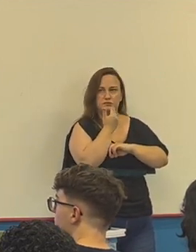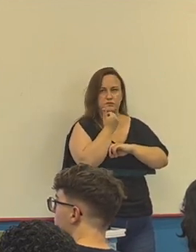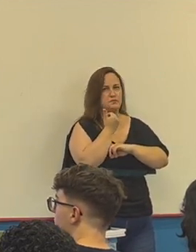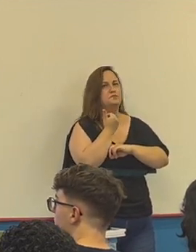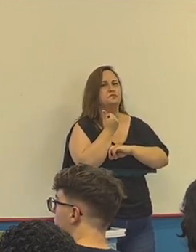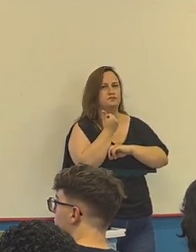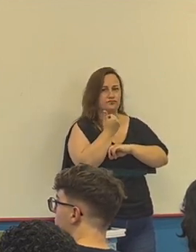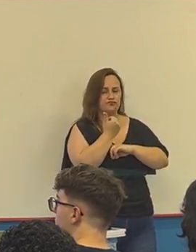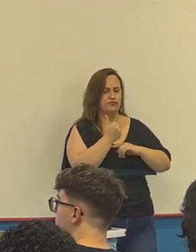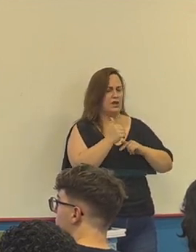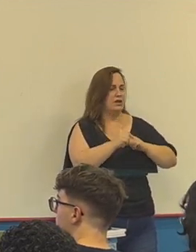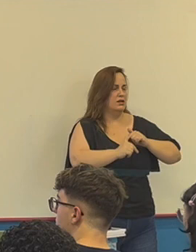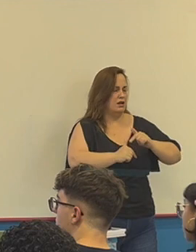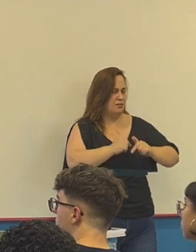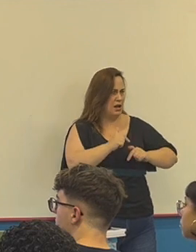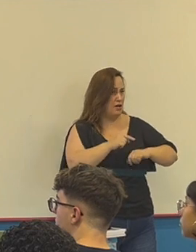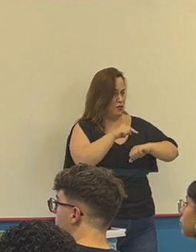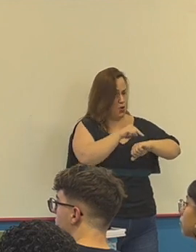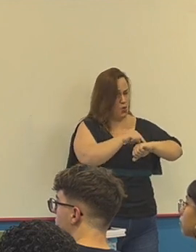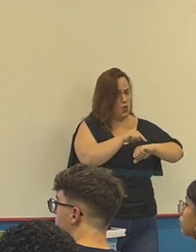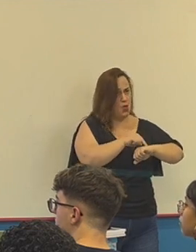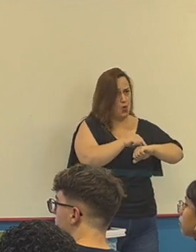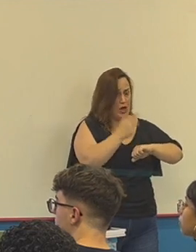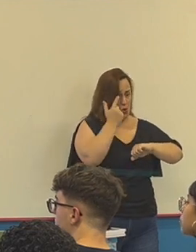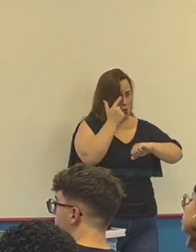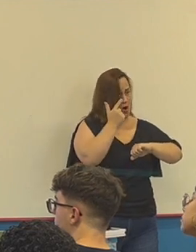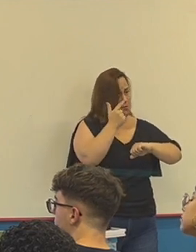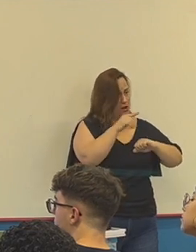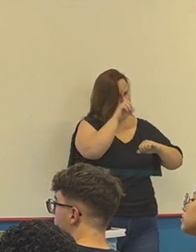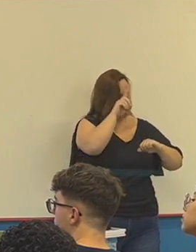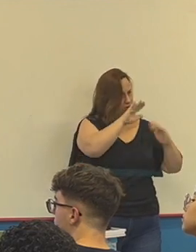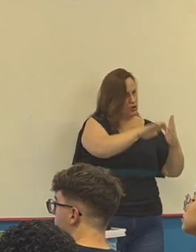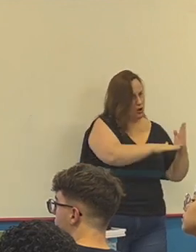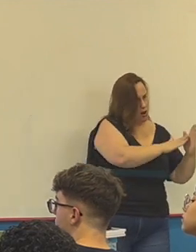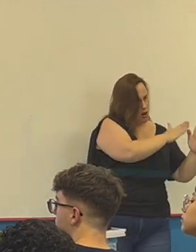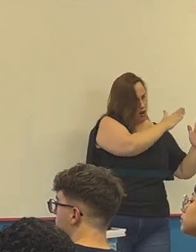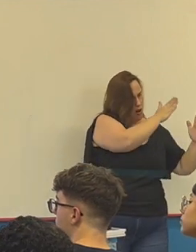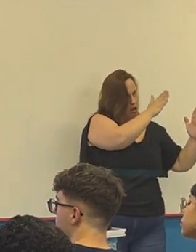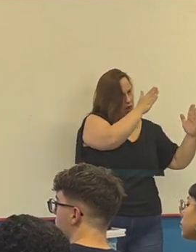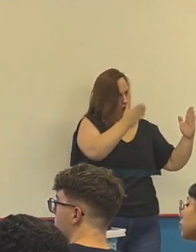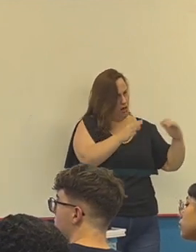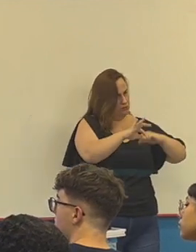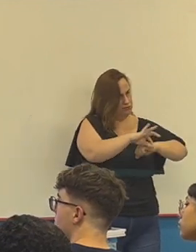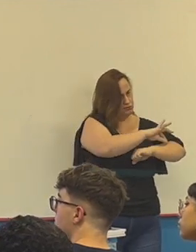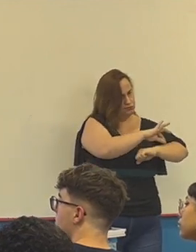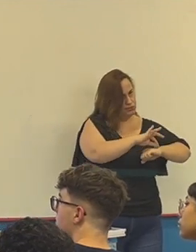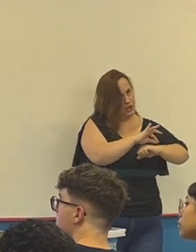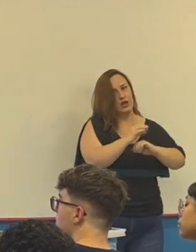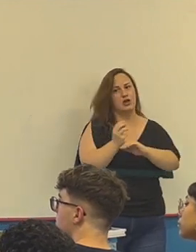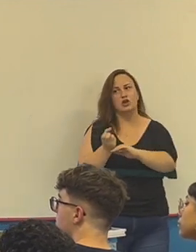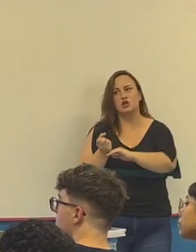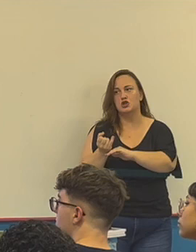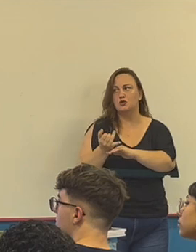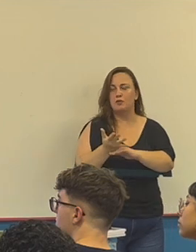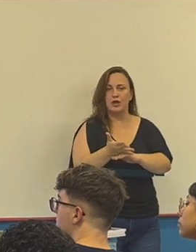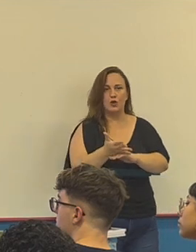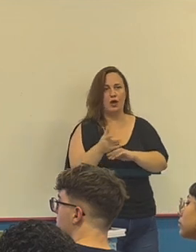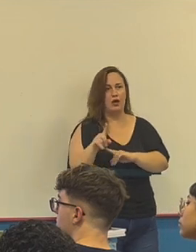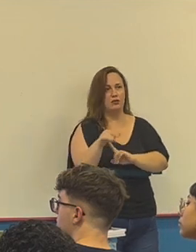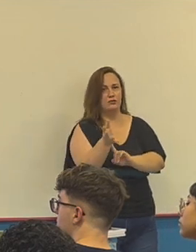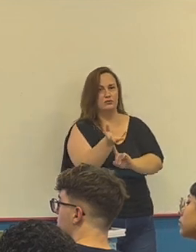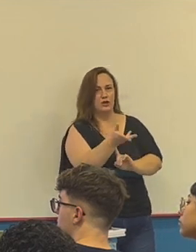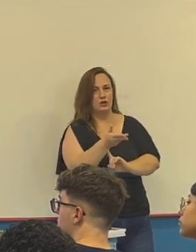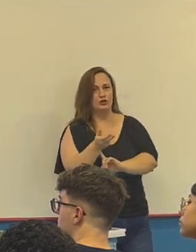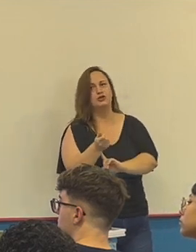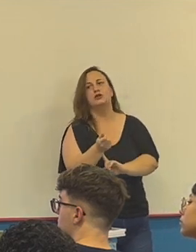trabalhava o horário normal como arquiteto, chegava em casa, trabalhava madrugada fora como artista. Né?